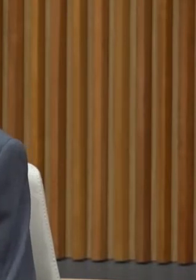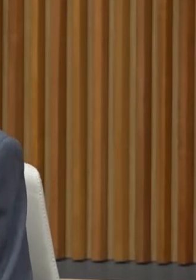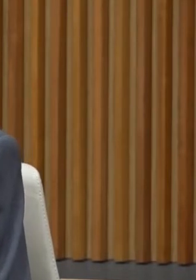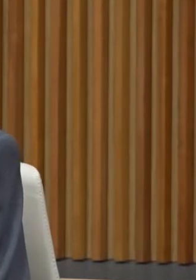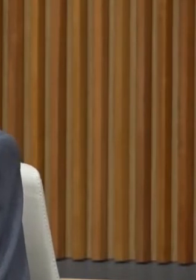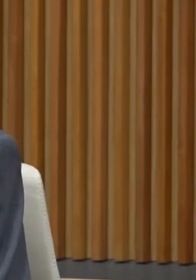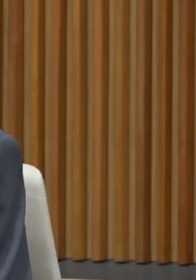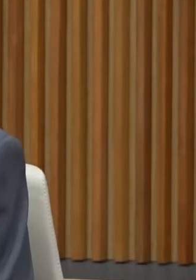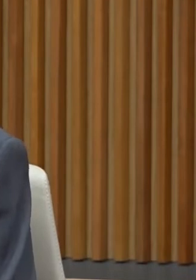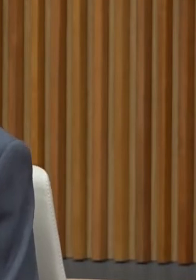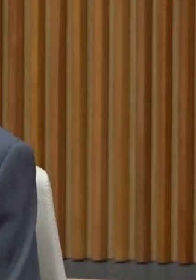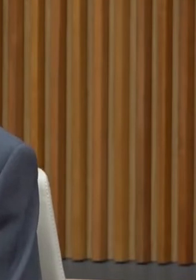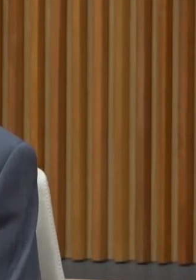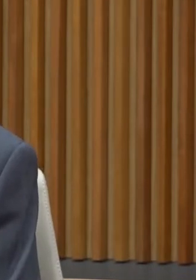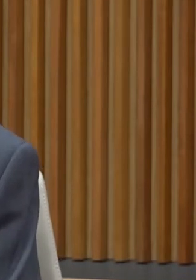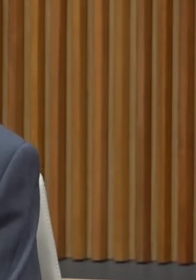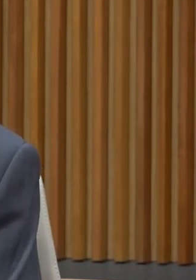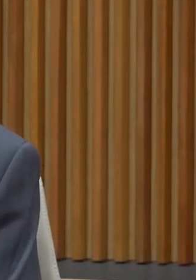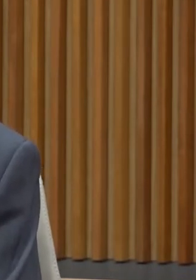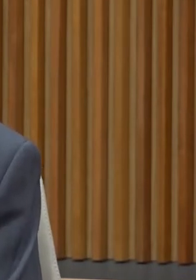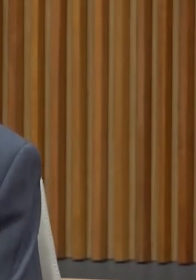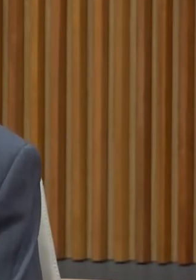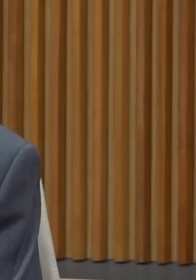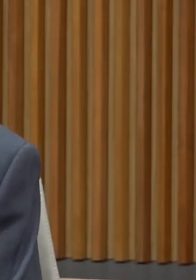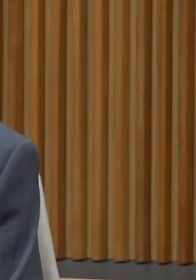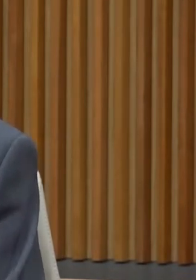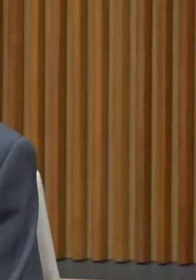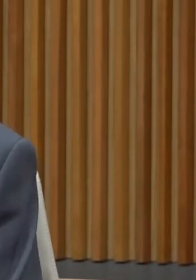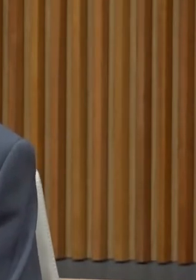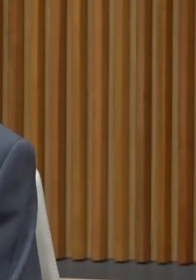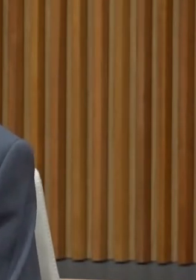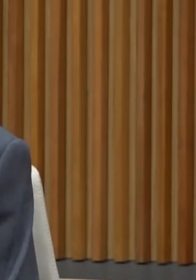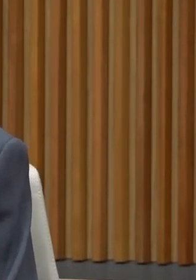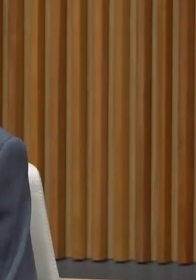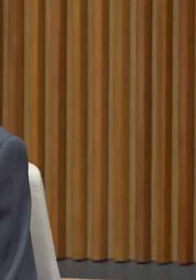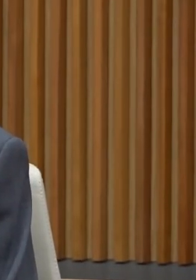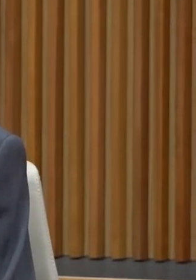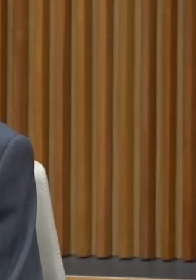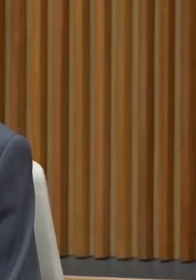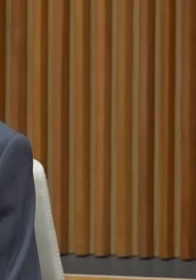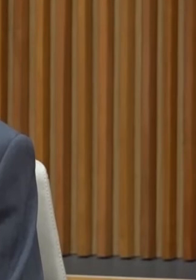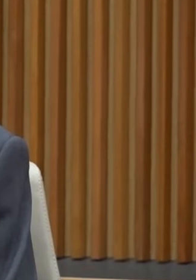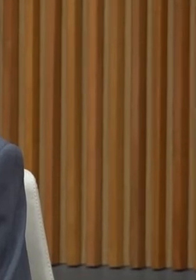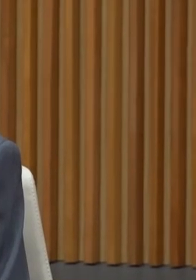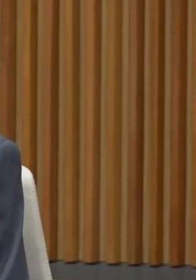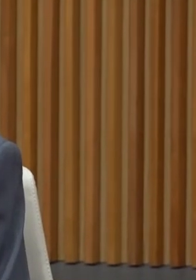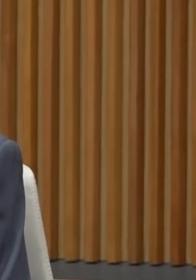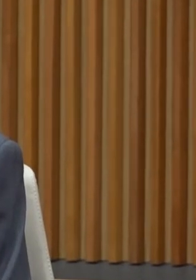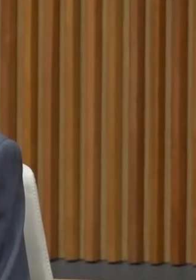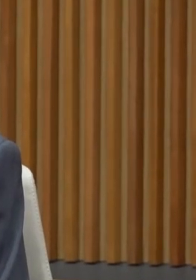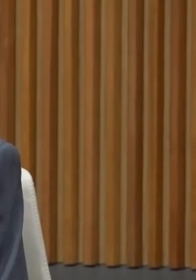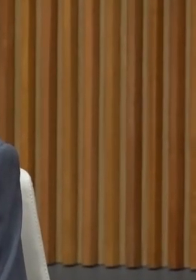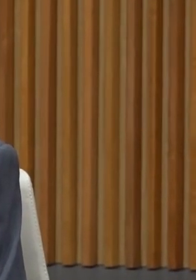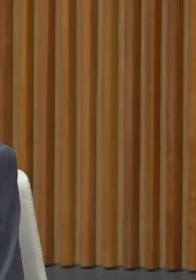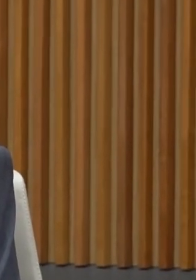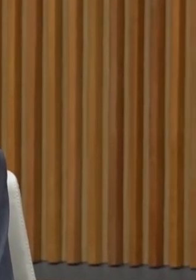lahko delajo tudi tisti v zdravstvenem sistemu, ki so bolj ranljivi, se pravi starejši, tudi takšni, če imajo kakšno